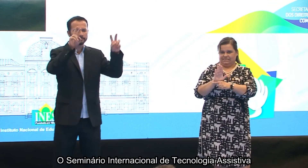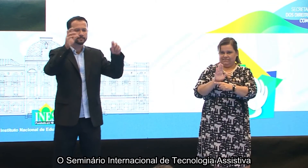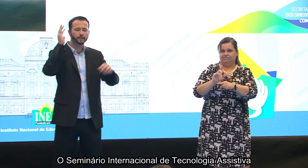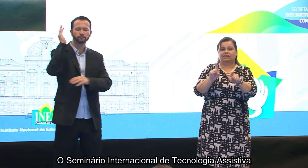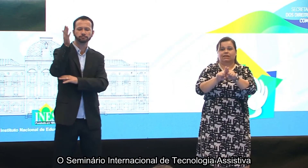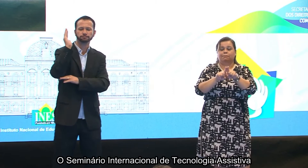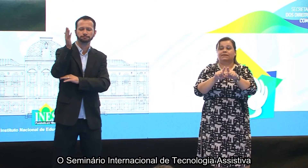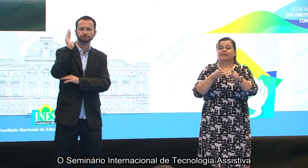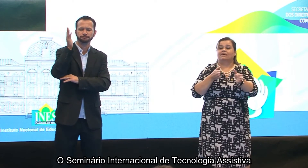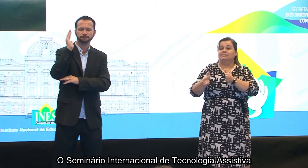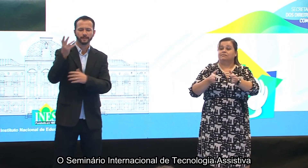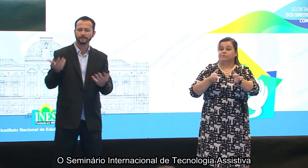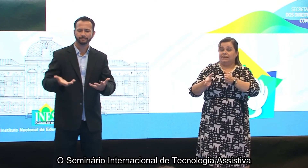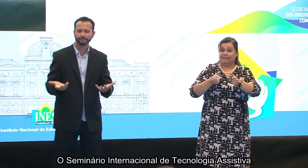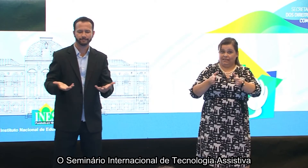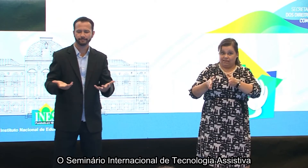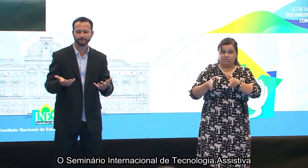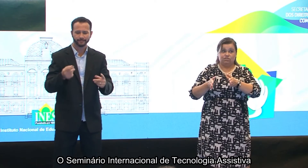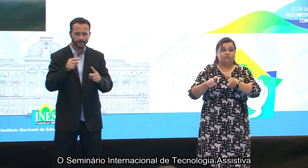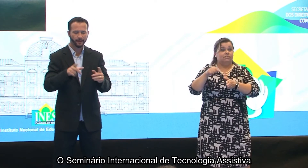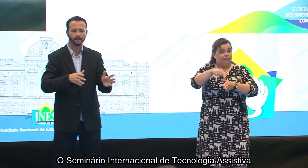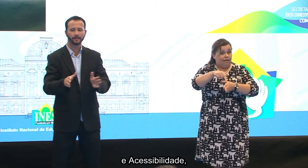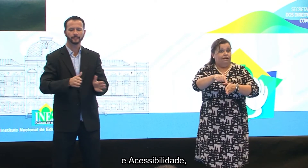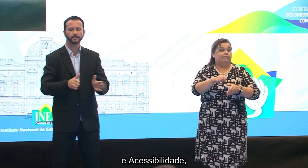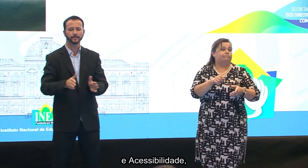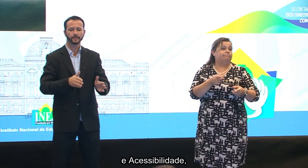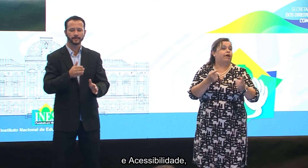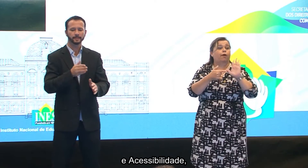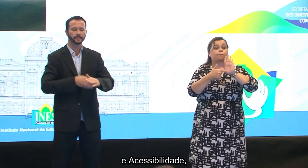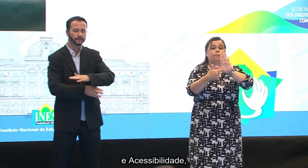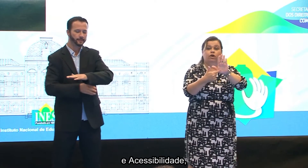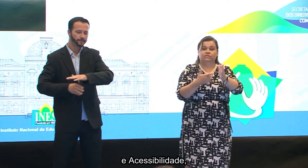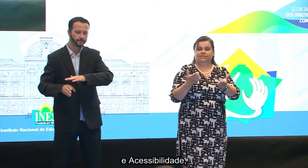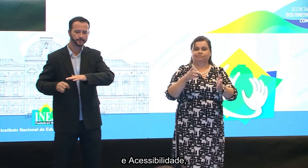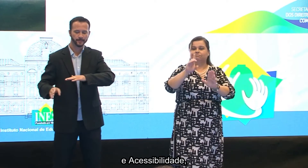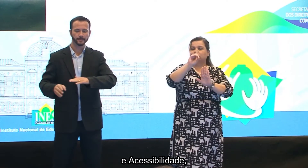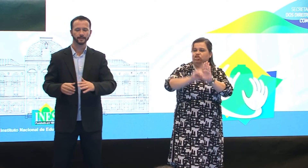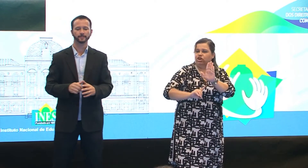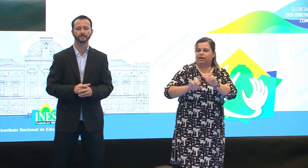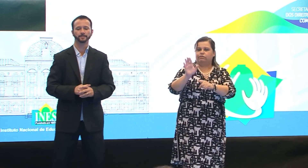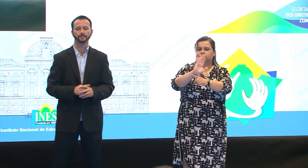E o Seminário Nacional de Tecnologia Assistiva e Acessibilidade